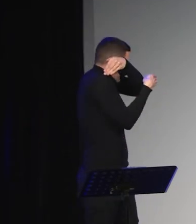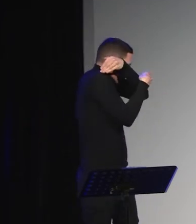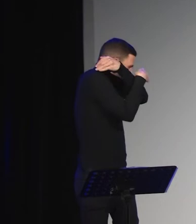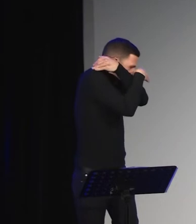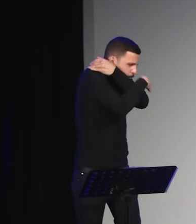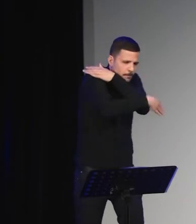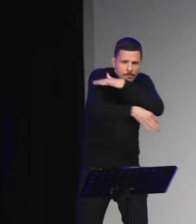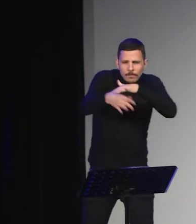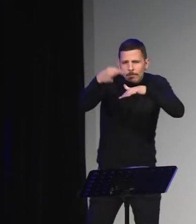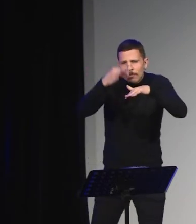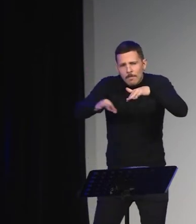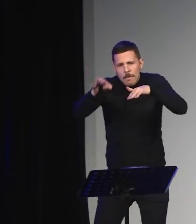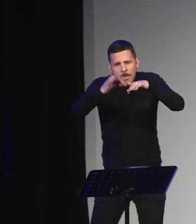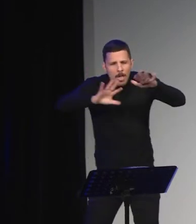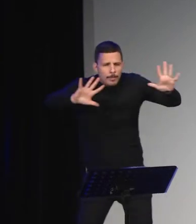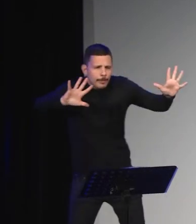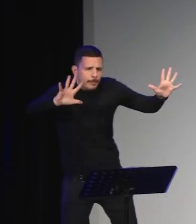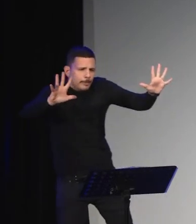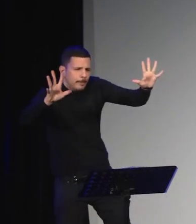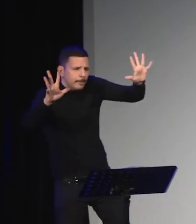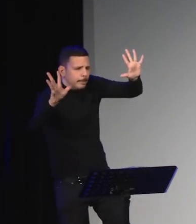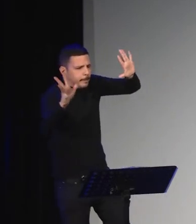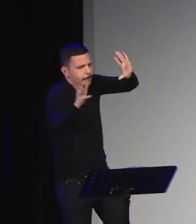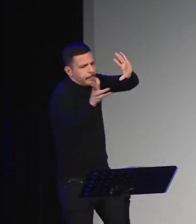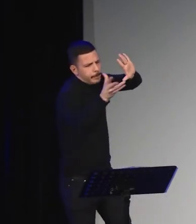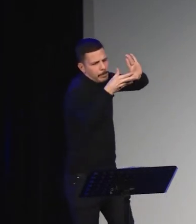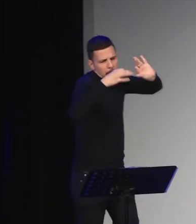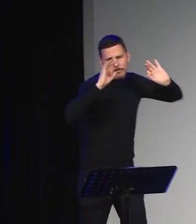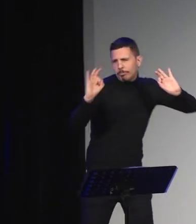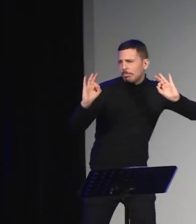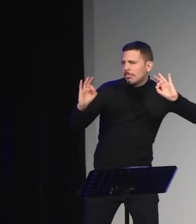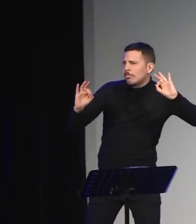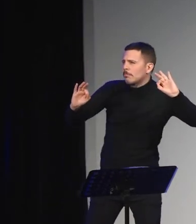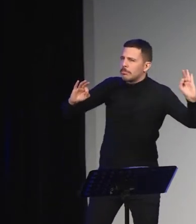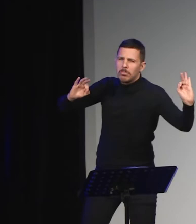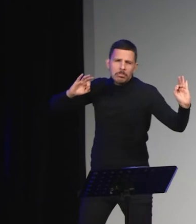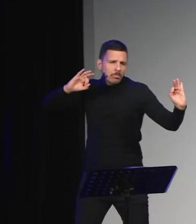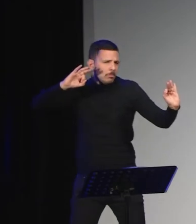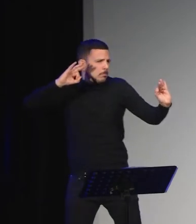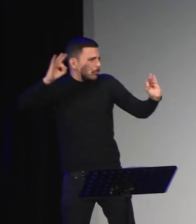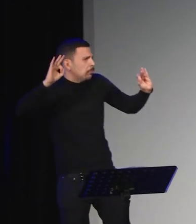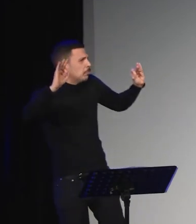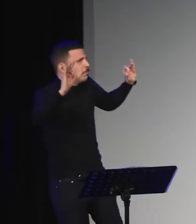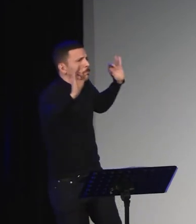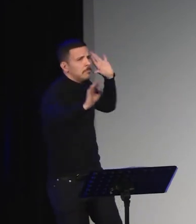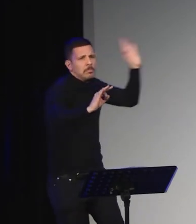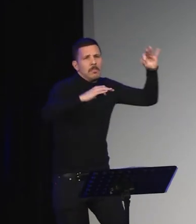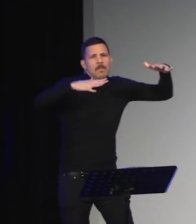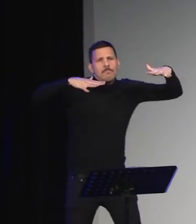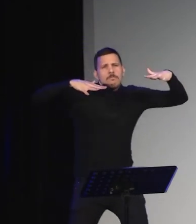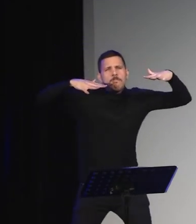terre avale les morts, elle casse les morts, elle leur casse les os, que les os des morts craquent, que la terre leur fasse